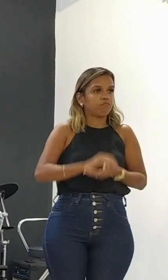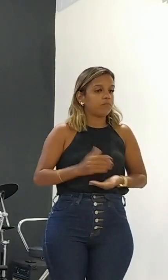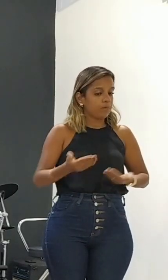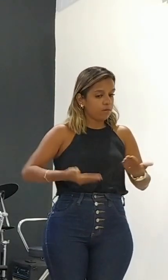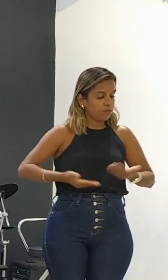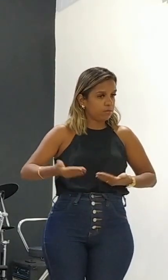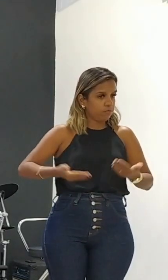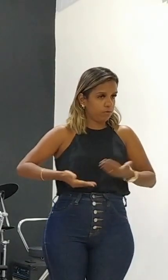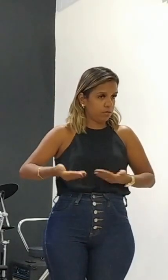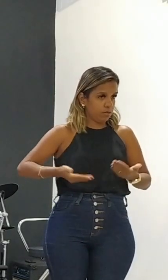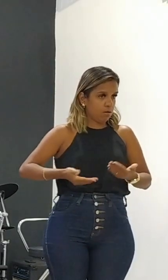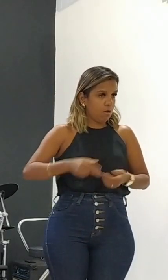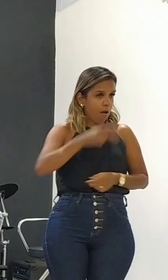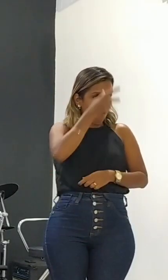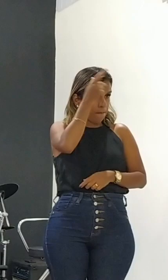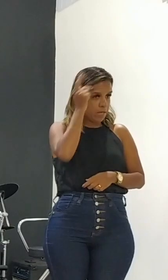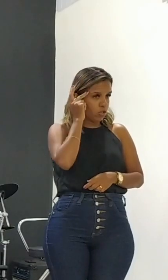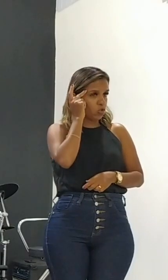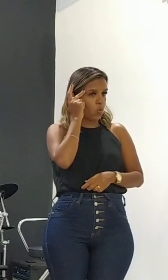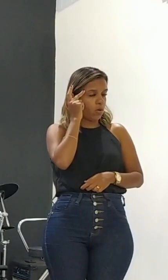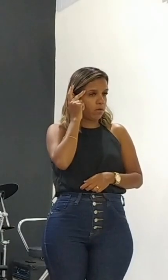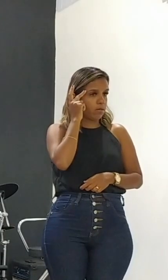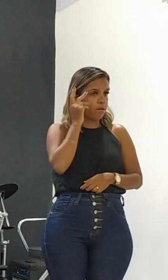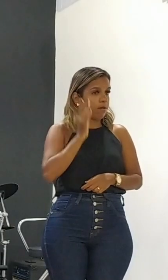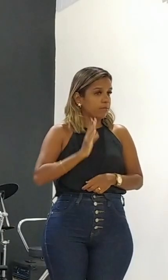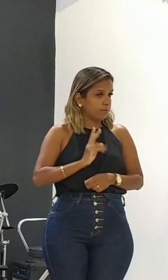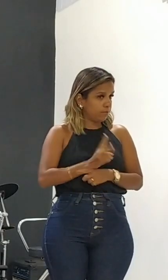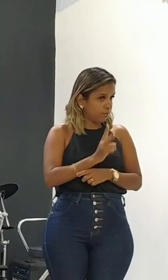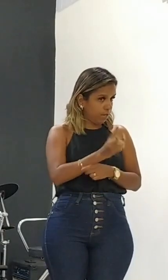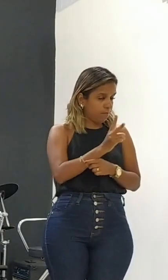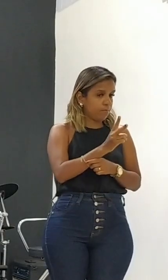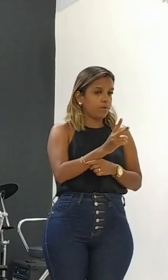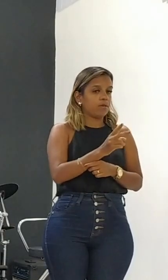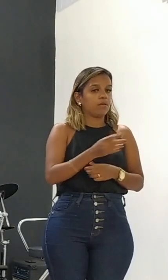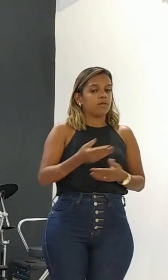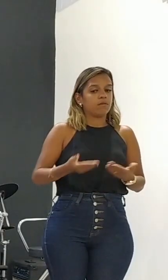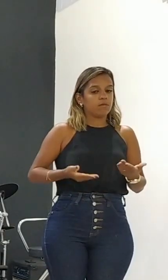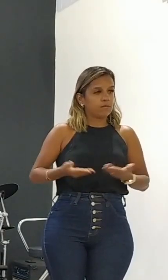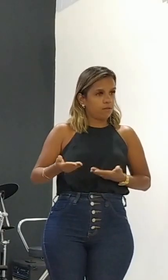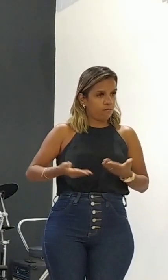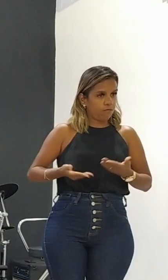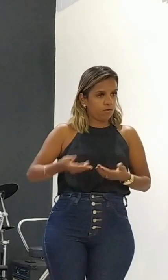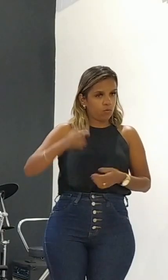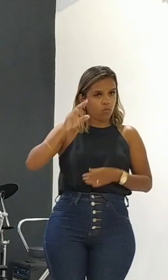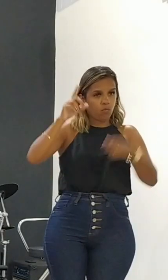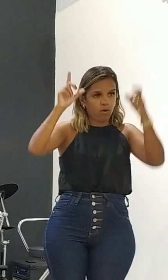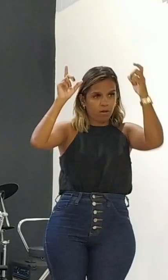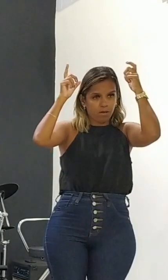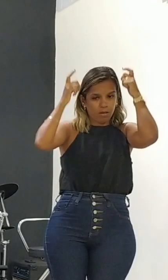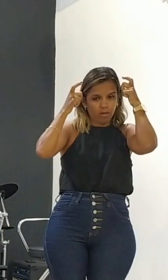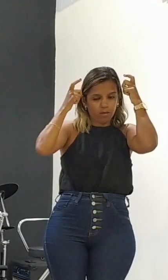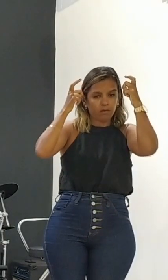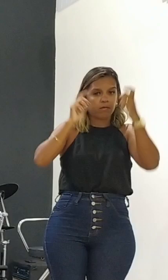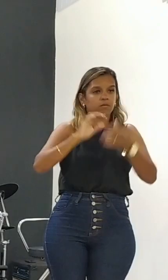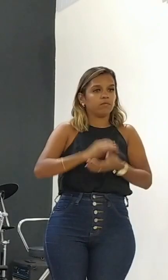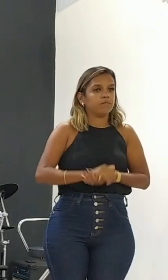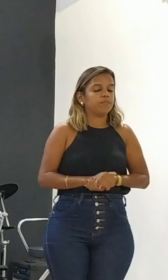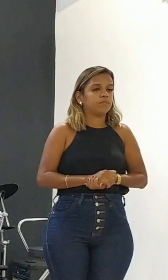uma pessoa em que toda vez ele queria servir o rei, ele sempre entrou ali né,